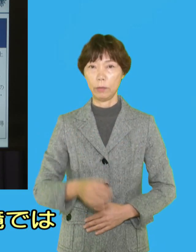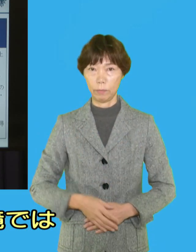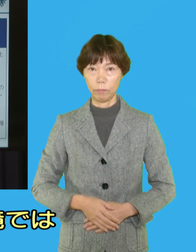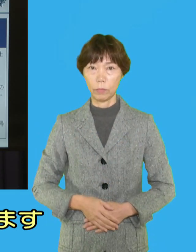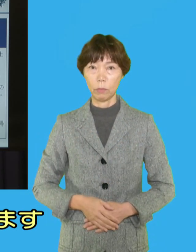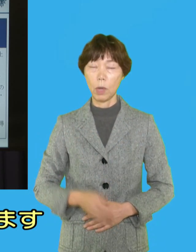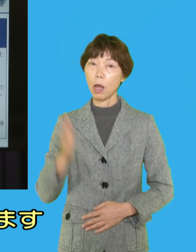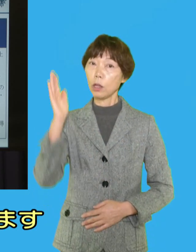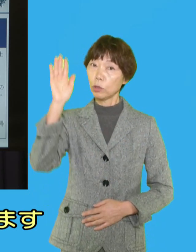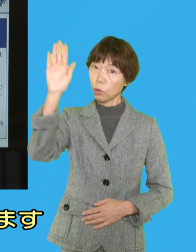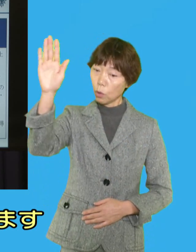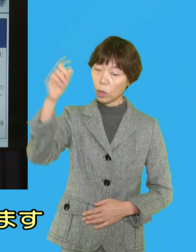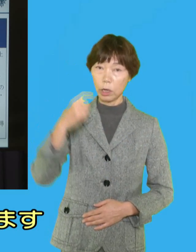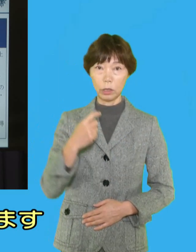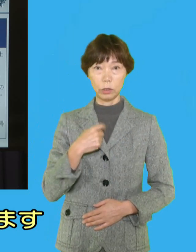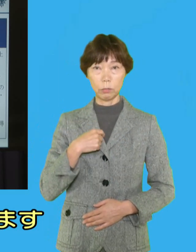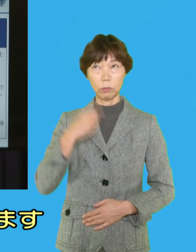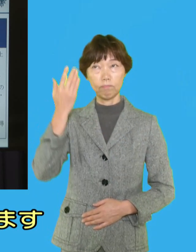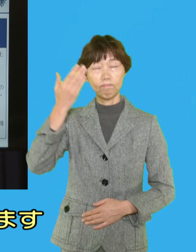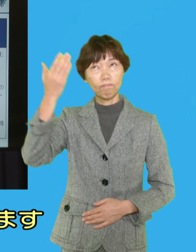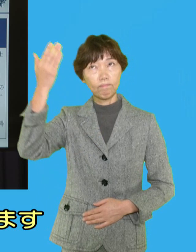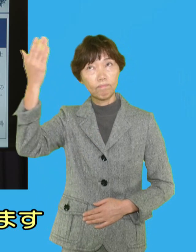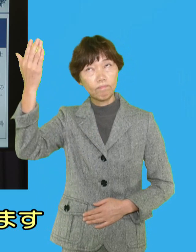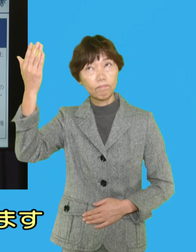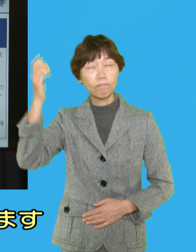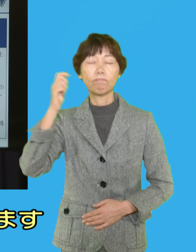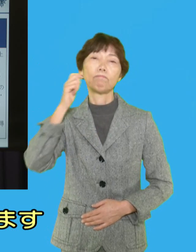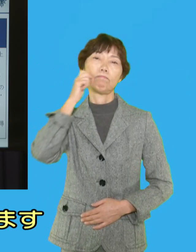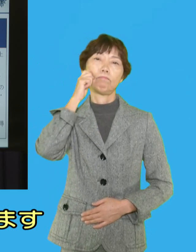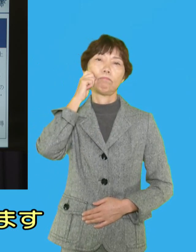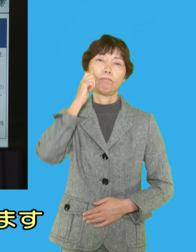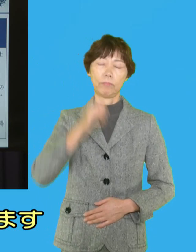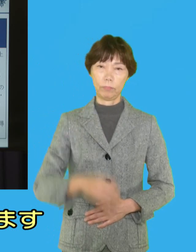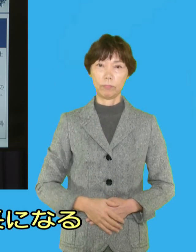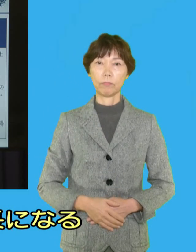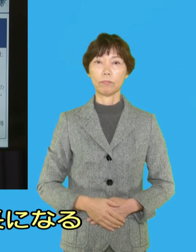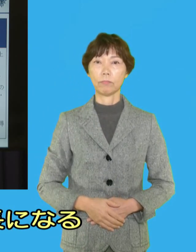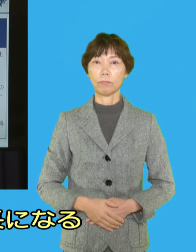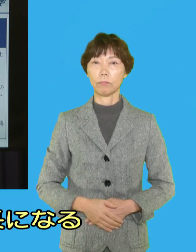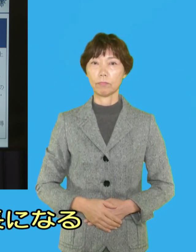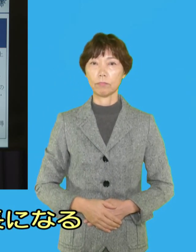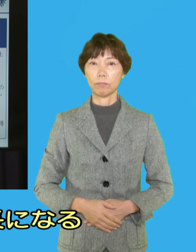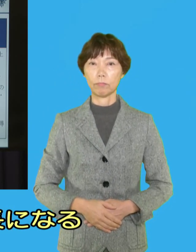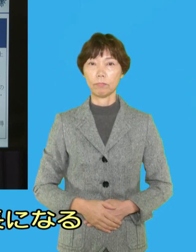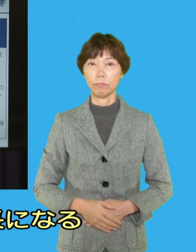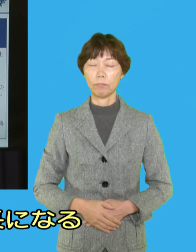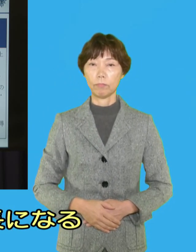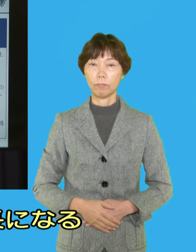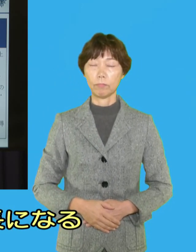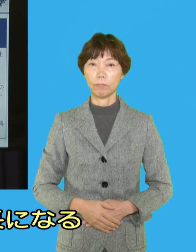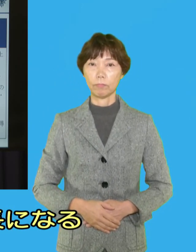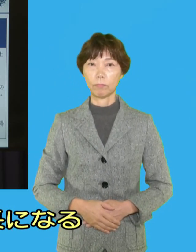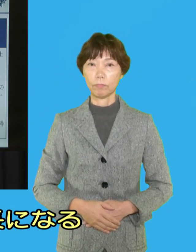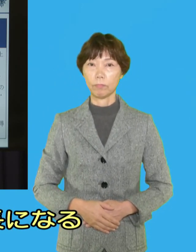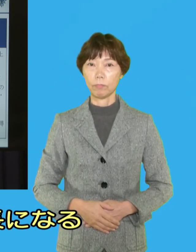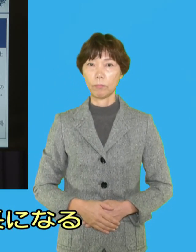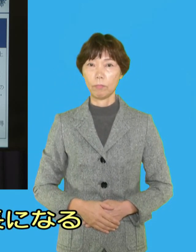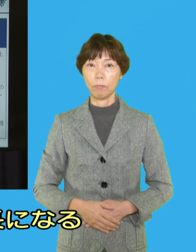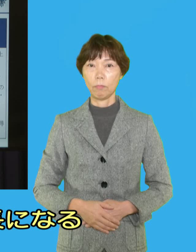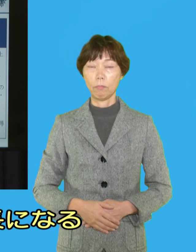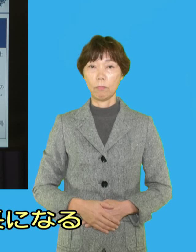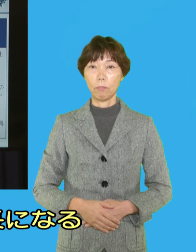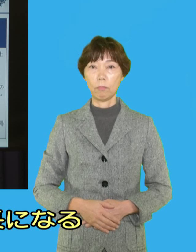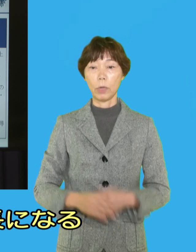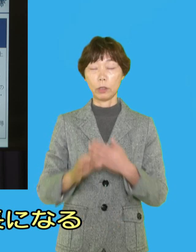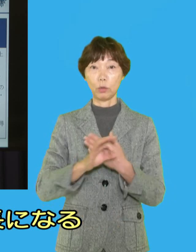の自分の姿に投影できないと思うんですね。ですから、まあ、ここはですね、もちろん例えば課長になる部